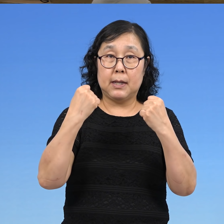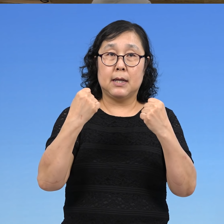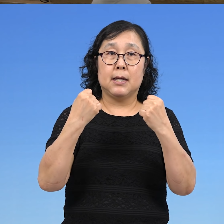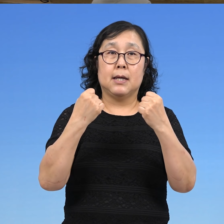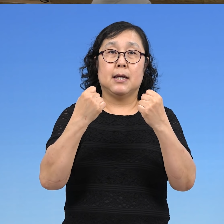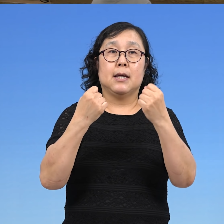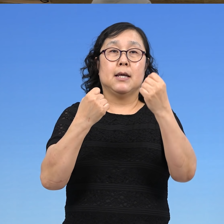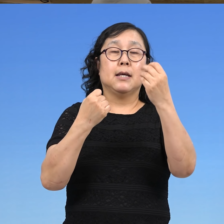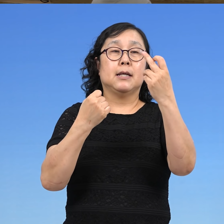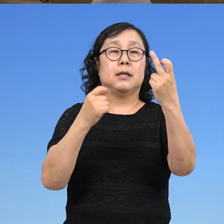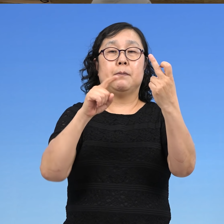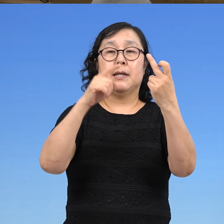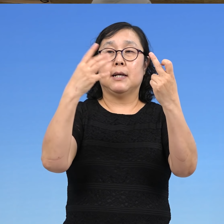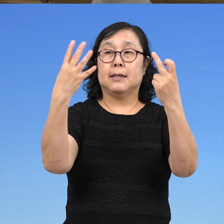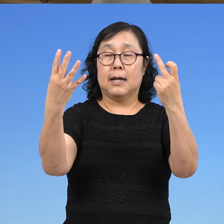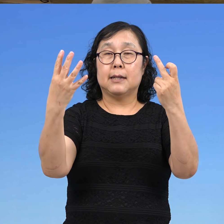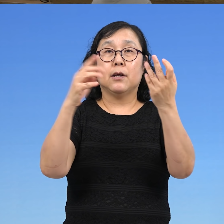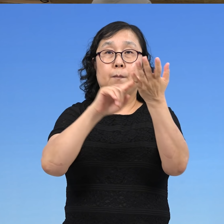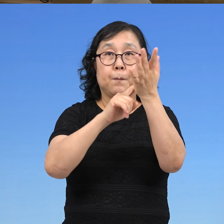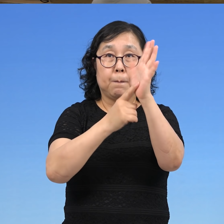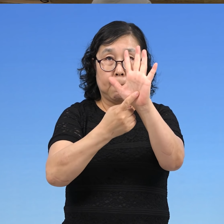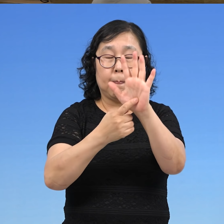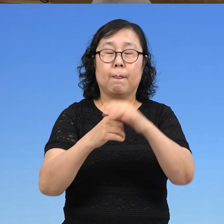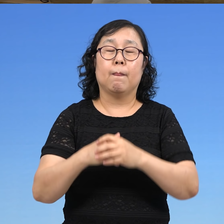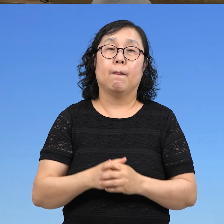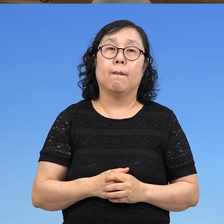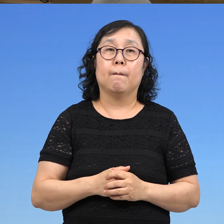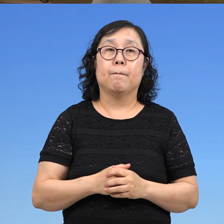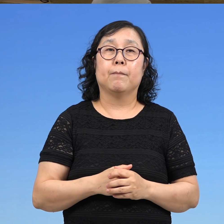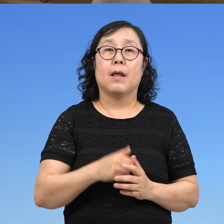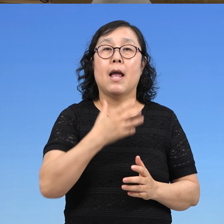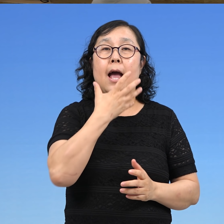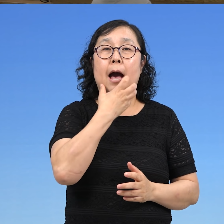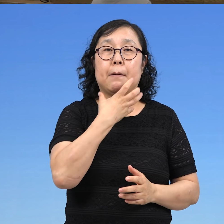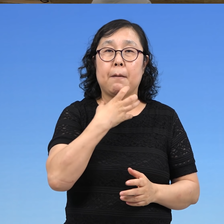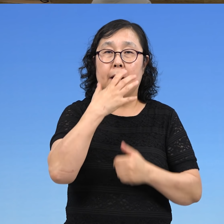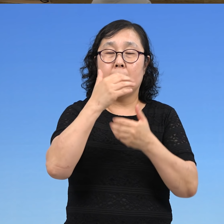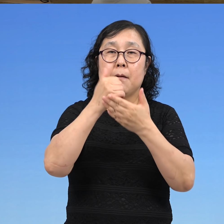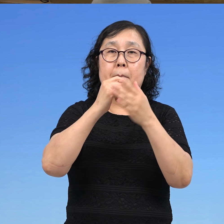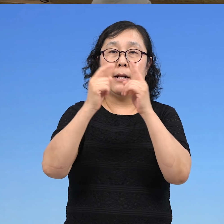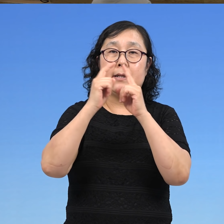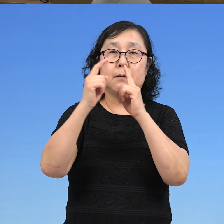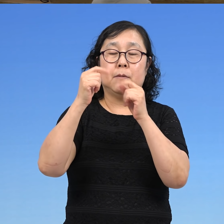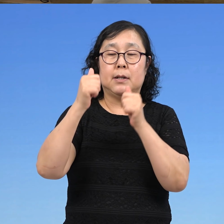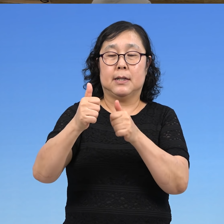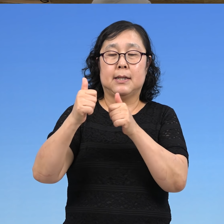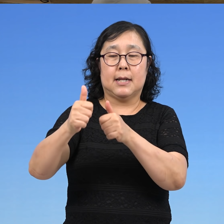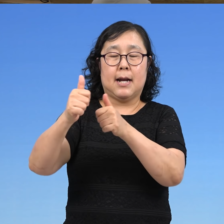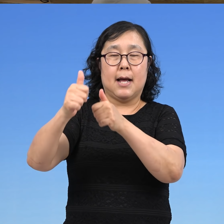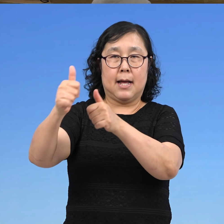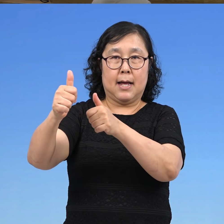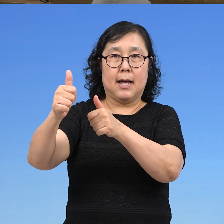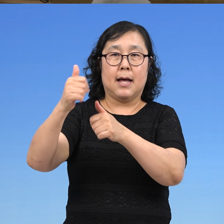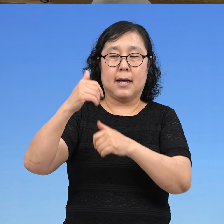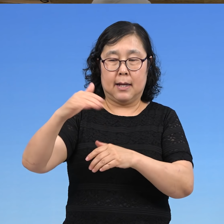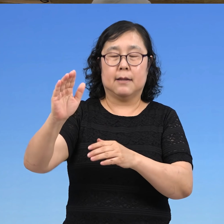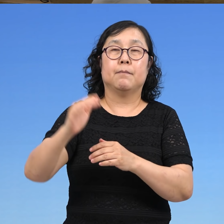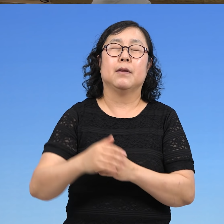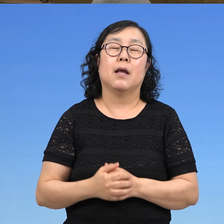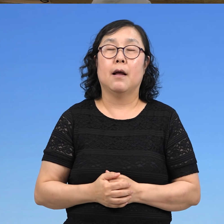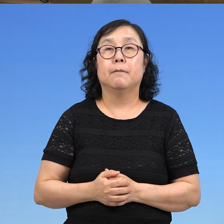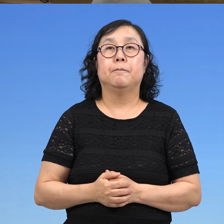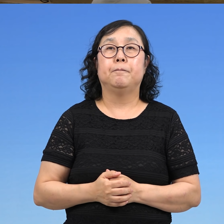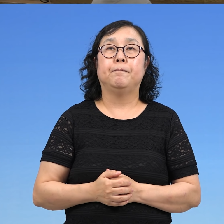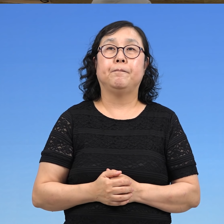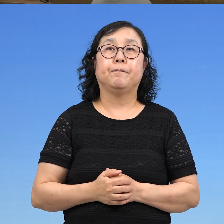나옵니다 뭘 붙잡아 낀데 이렇게 순정 하게 되었느냐 사절입니다 이에 아브람이 여호와의 뭘 따라 같습니까